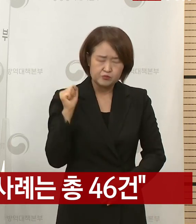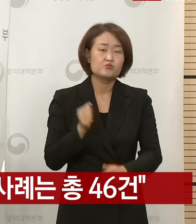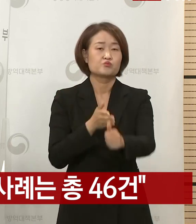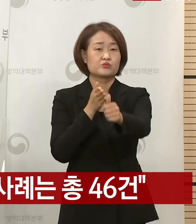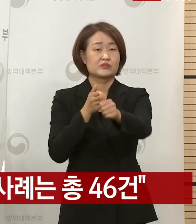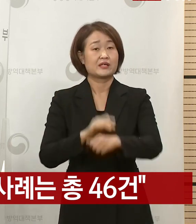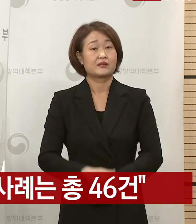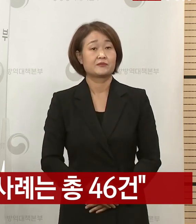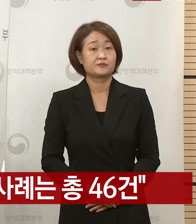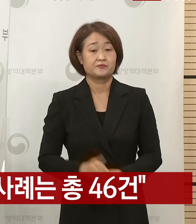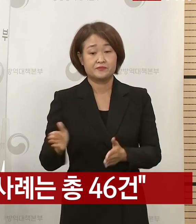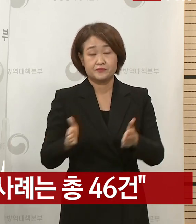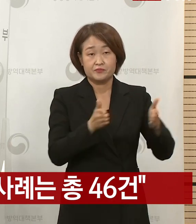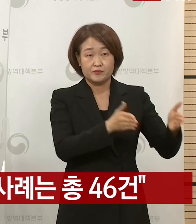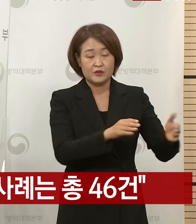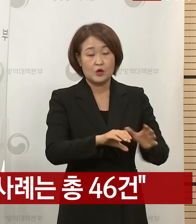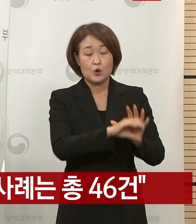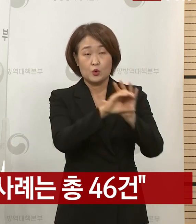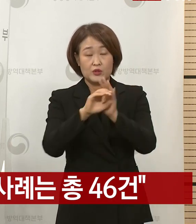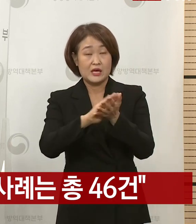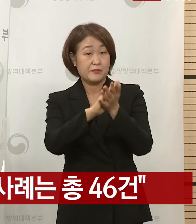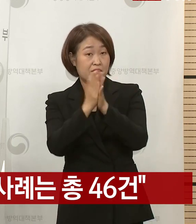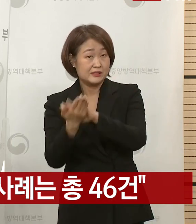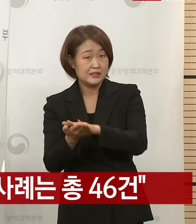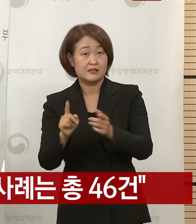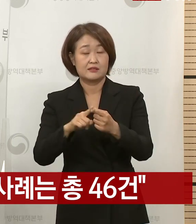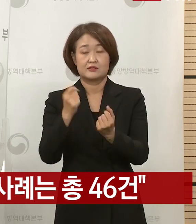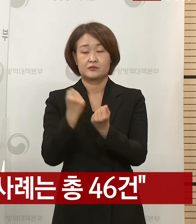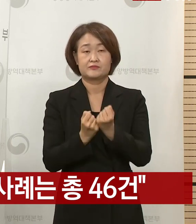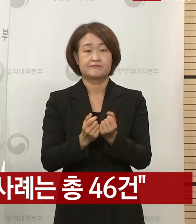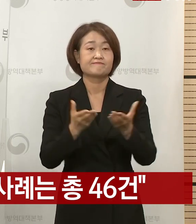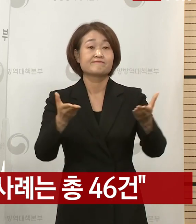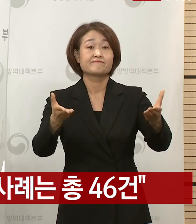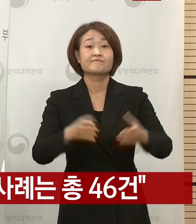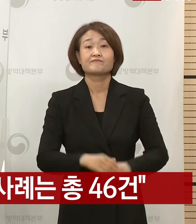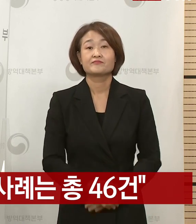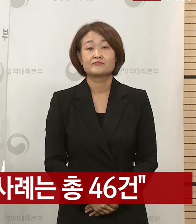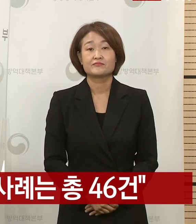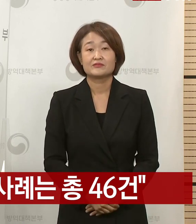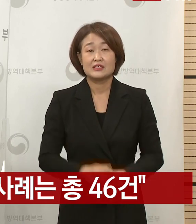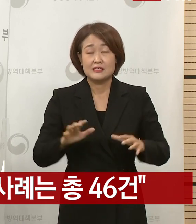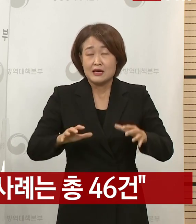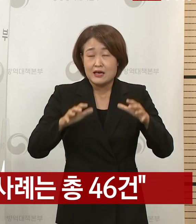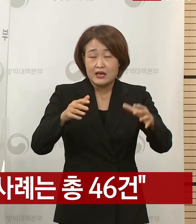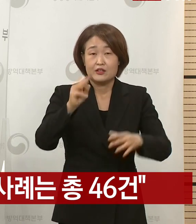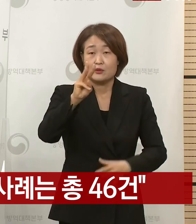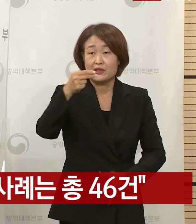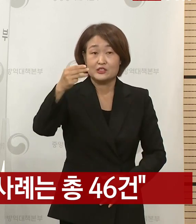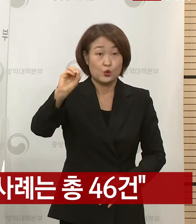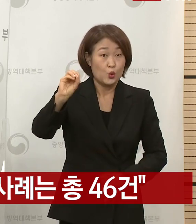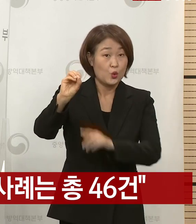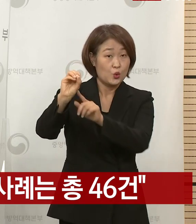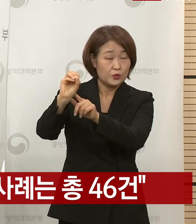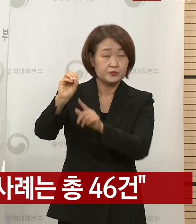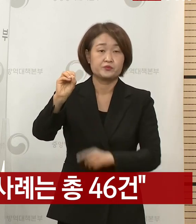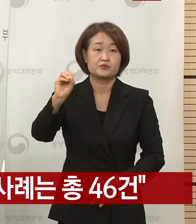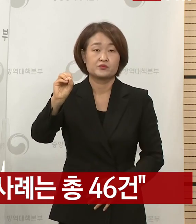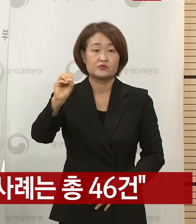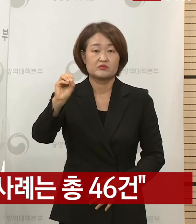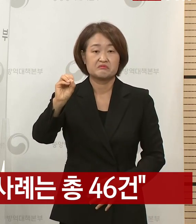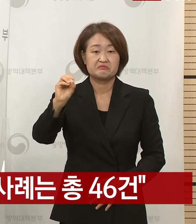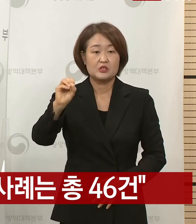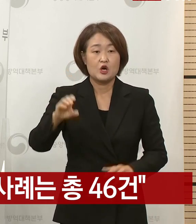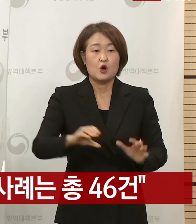다음은 변이 바이러스 발생 상황에 대해 말씀드리겠습니다. 먼저 세계보건기구는 기존에